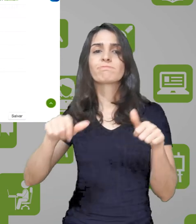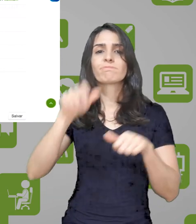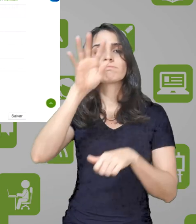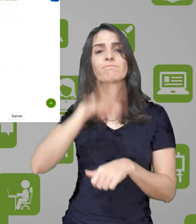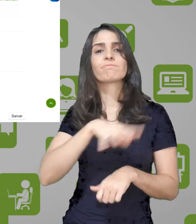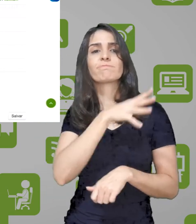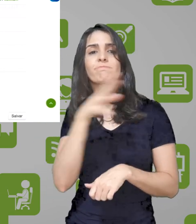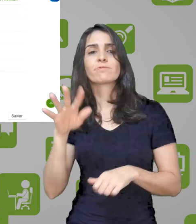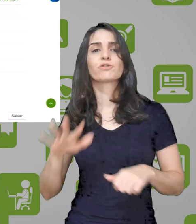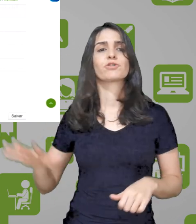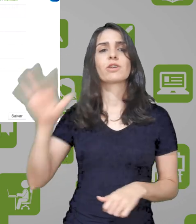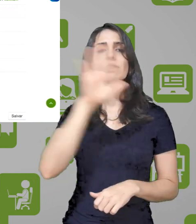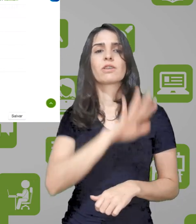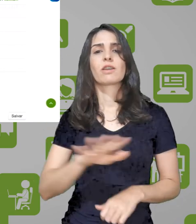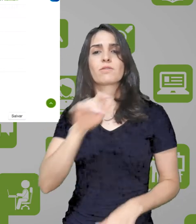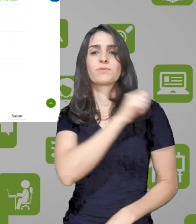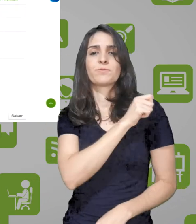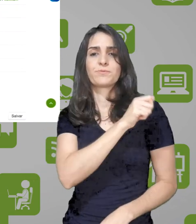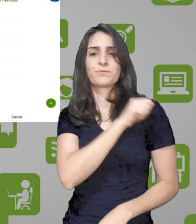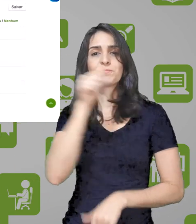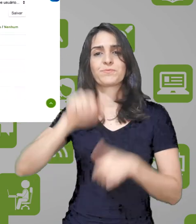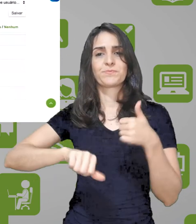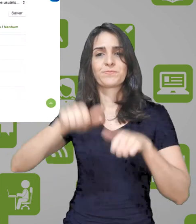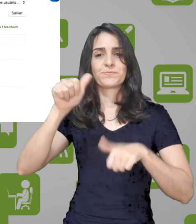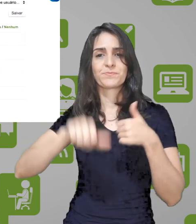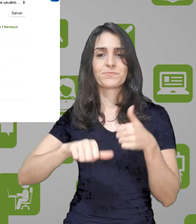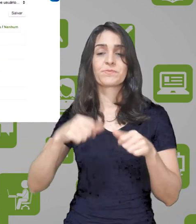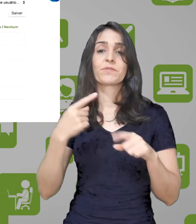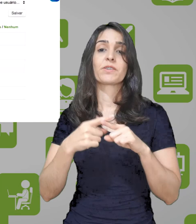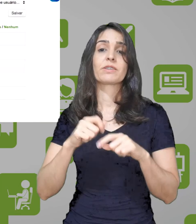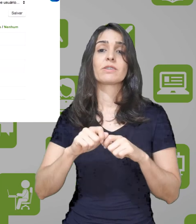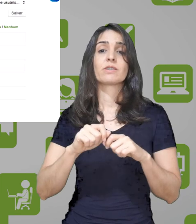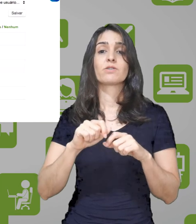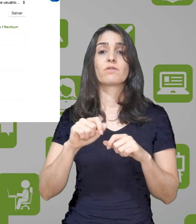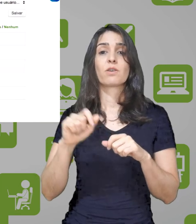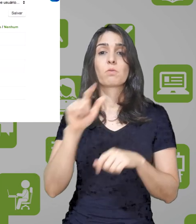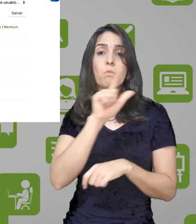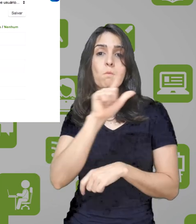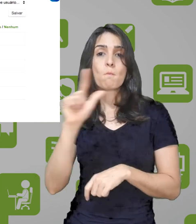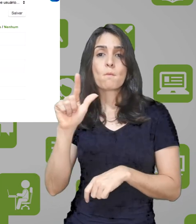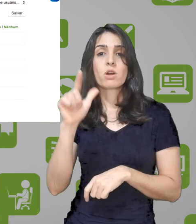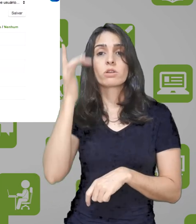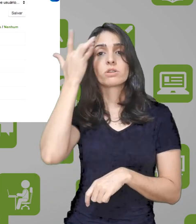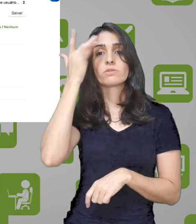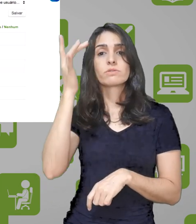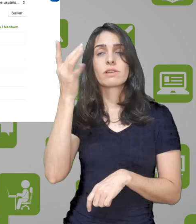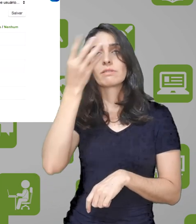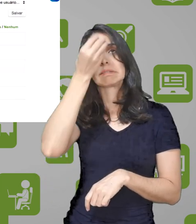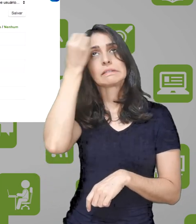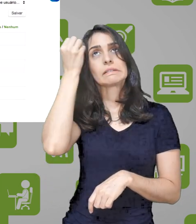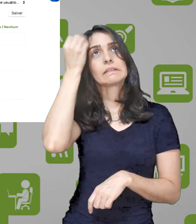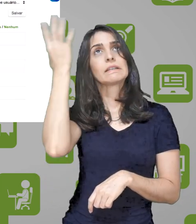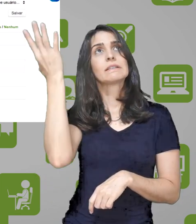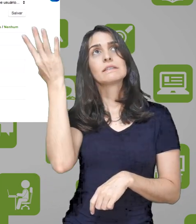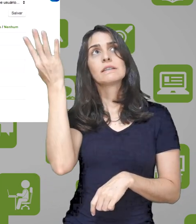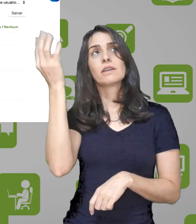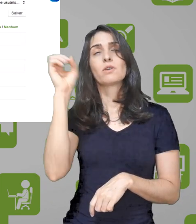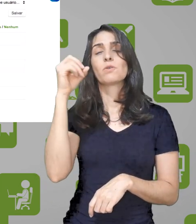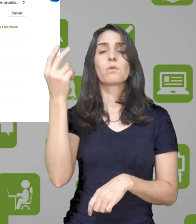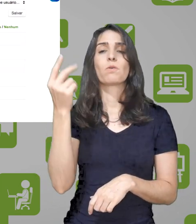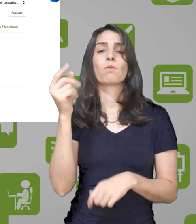professor sobre a avaliação dos alunos que quando está em branco a gente não sabe se foi um